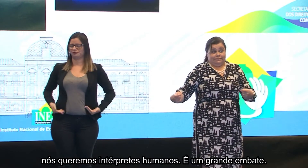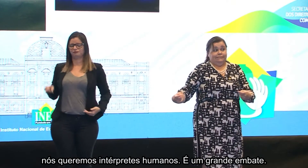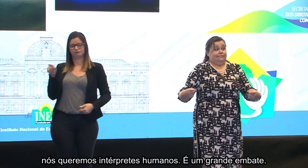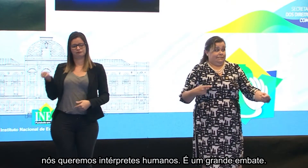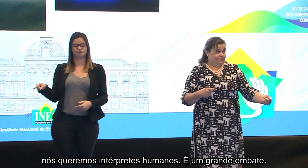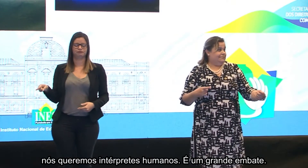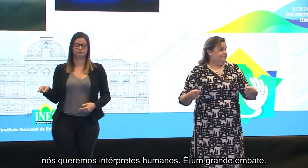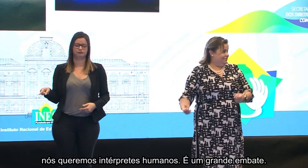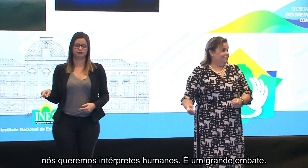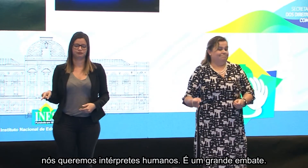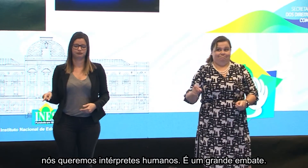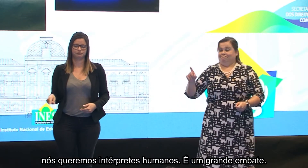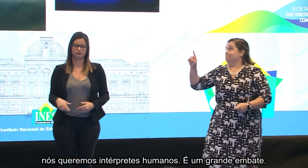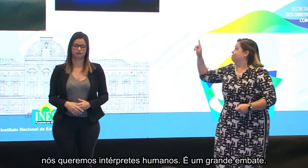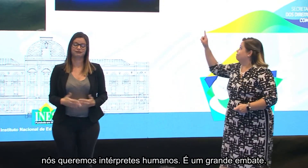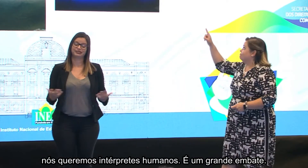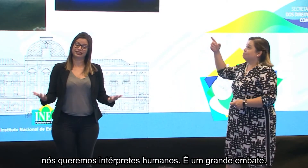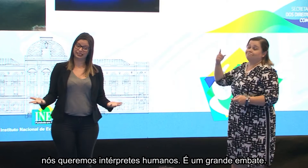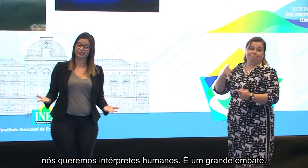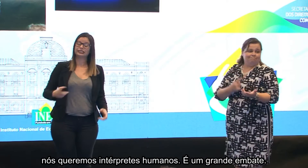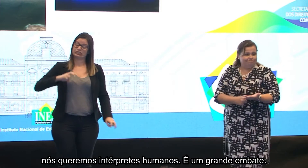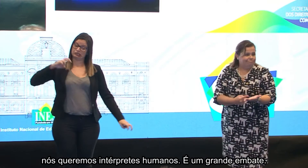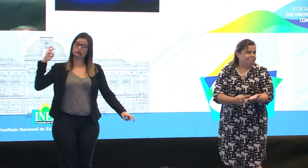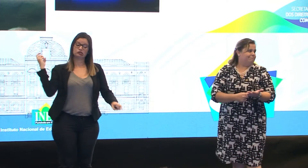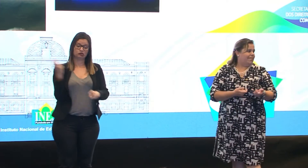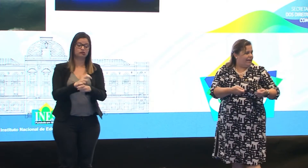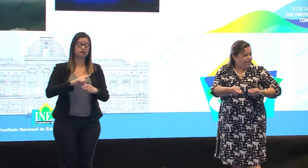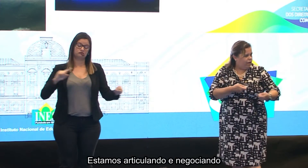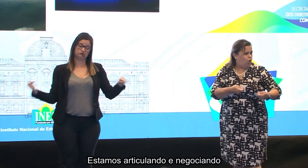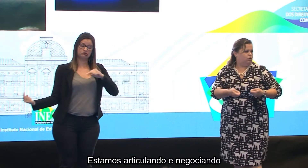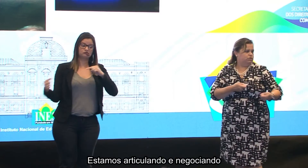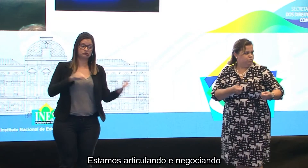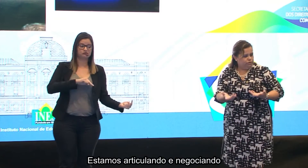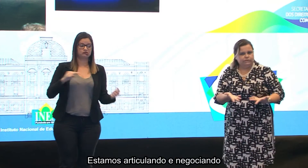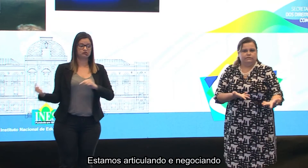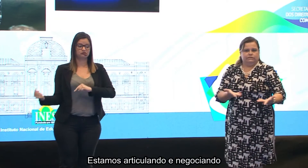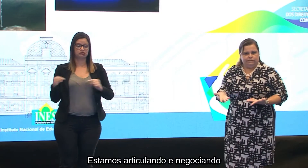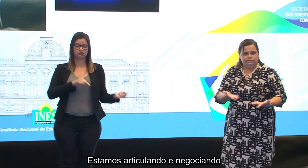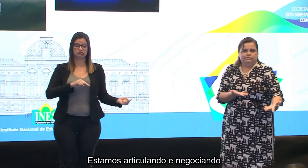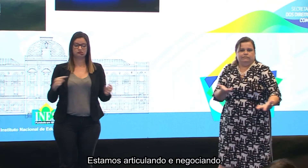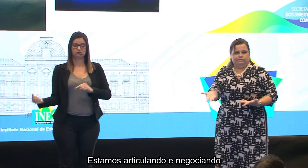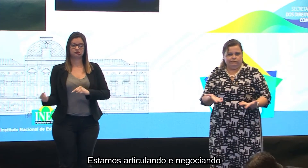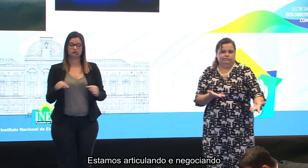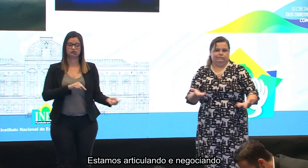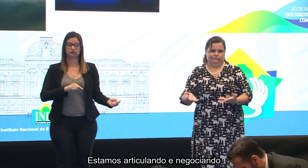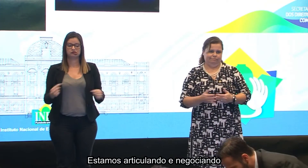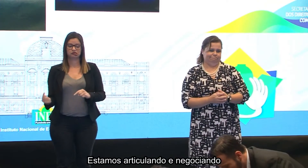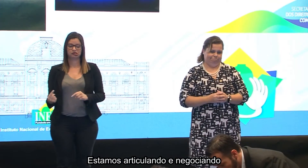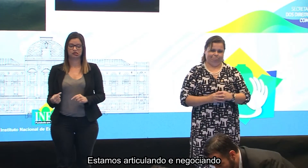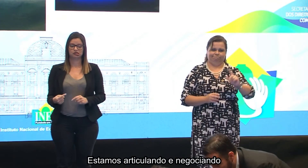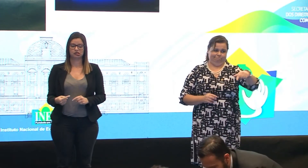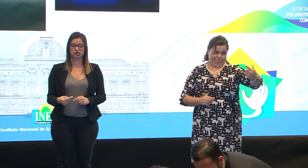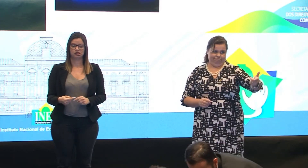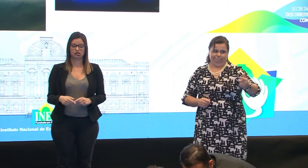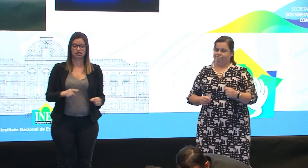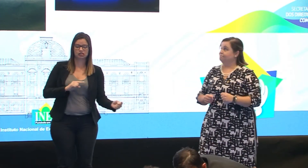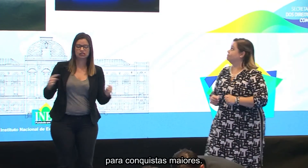humanos. Então é um grande embate. Estamos articulando e negociando